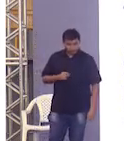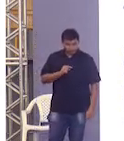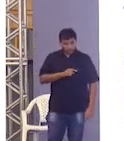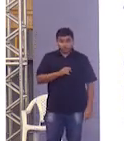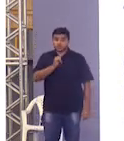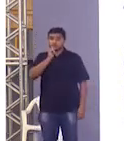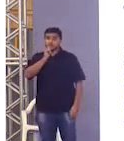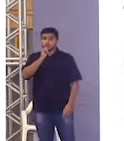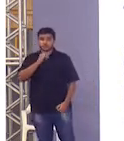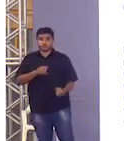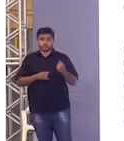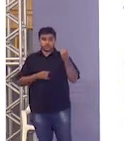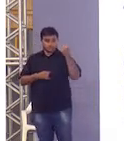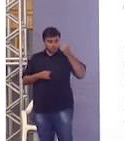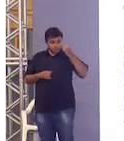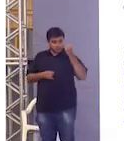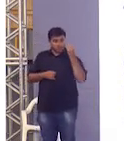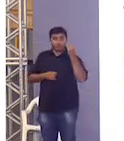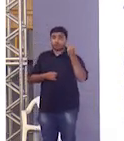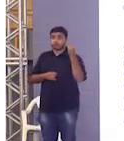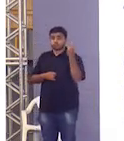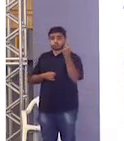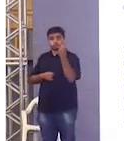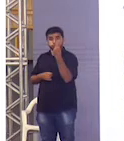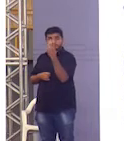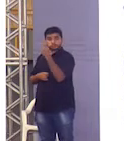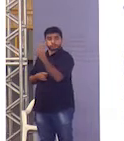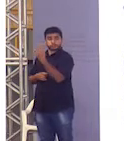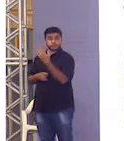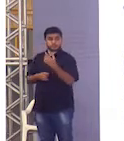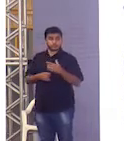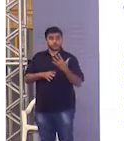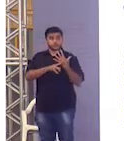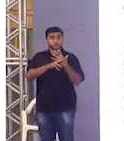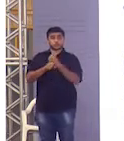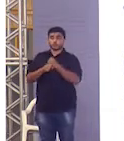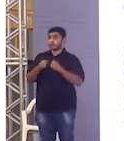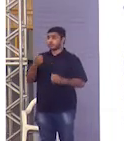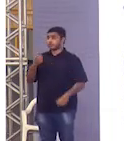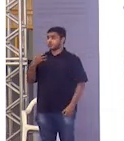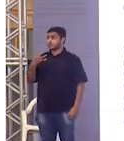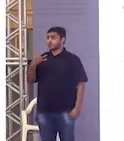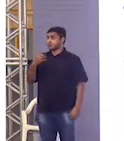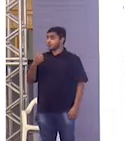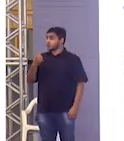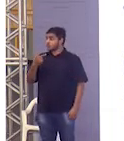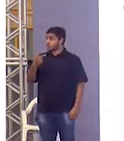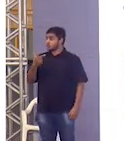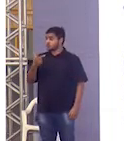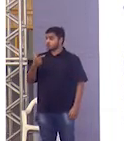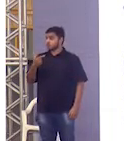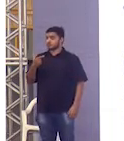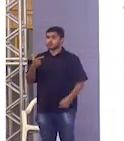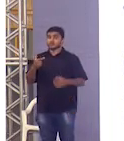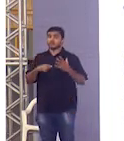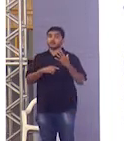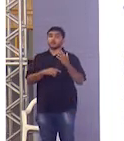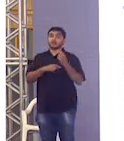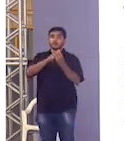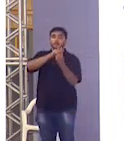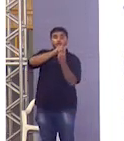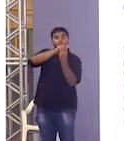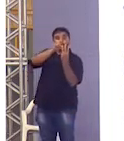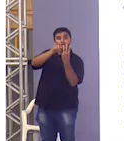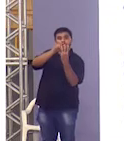tá? É vizinhos. A soma tem que ser 12. Aí ele pergunta o seguinte,